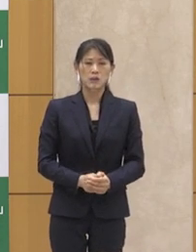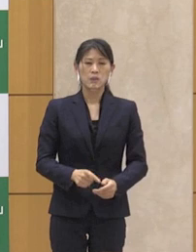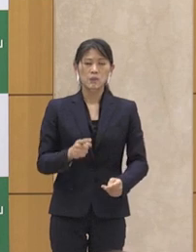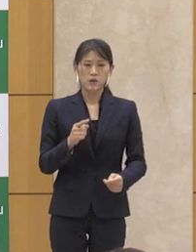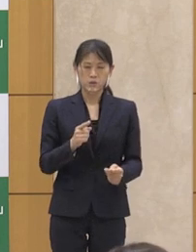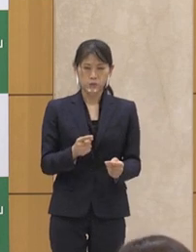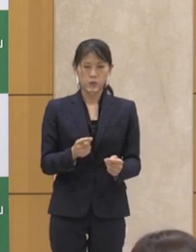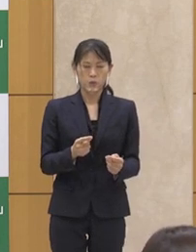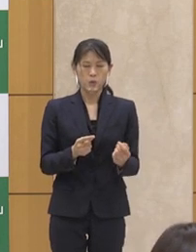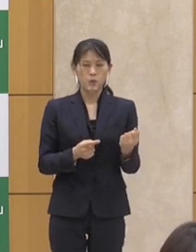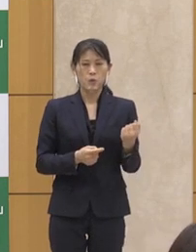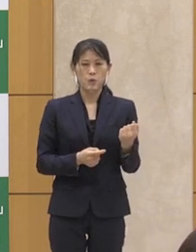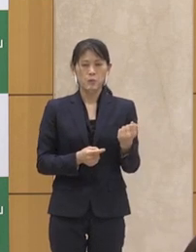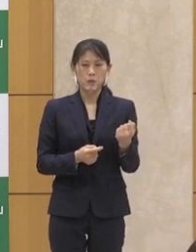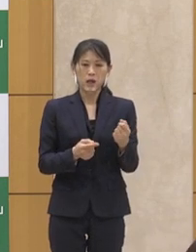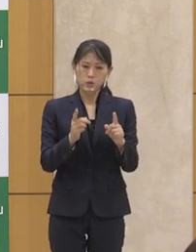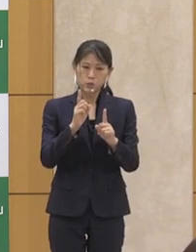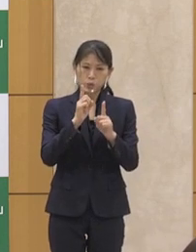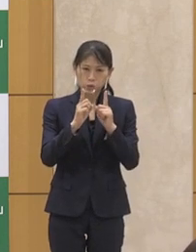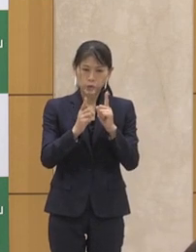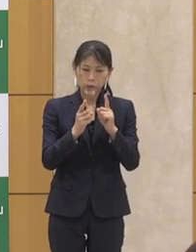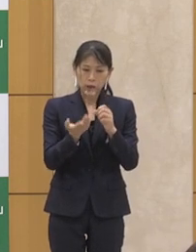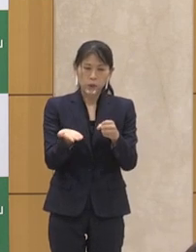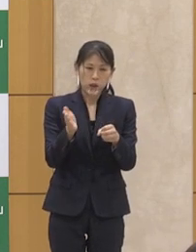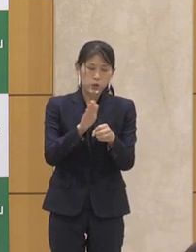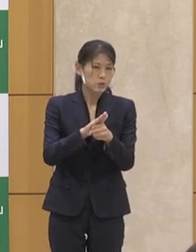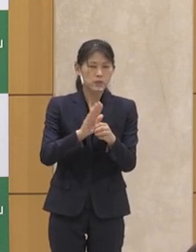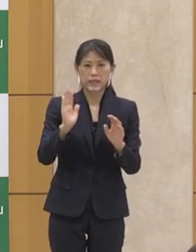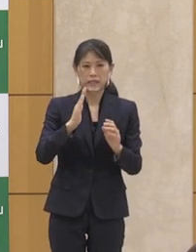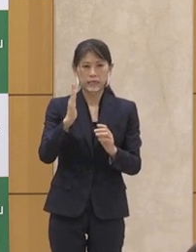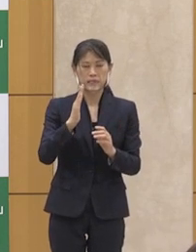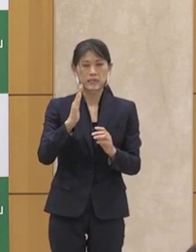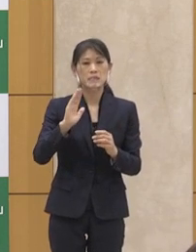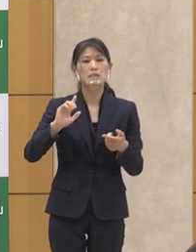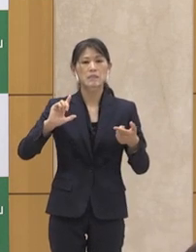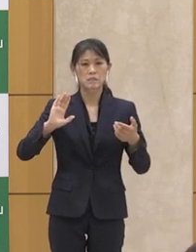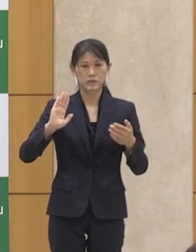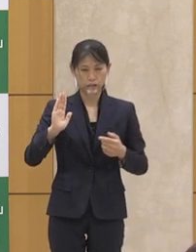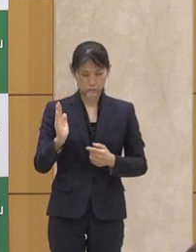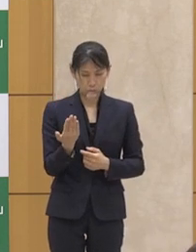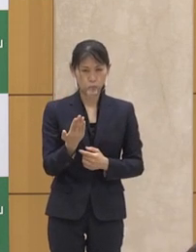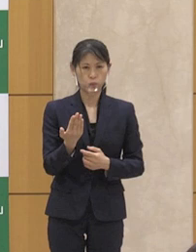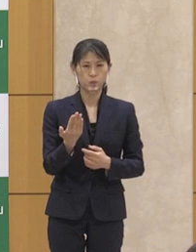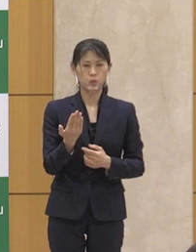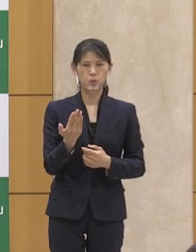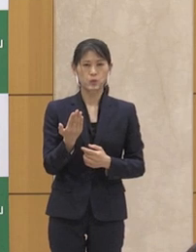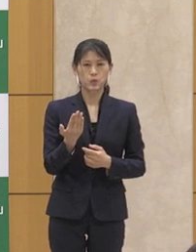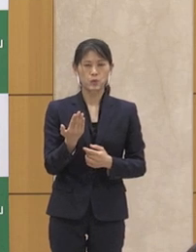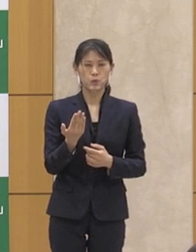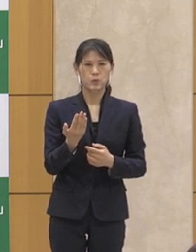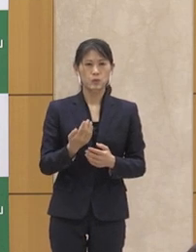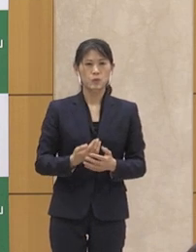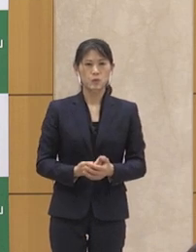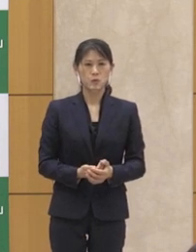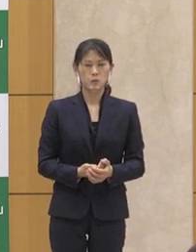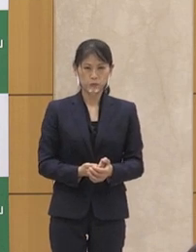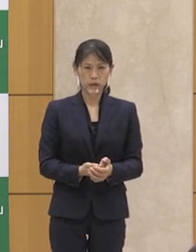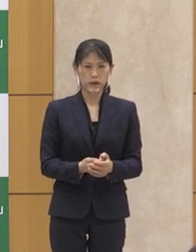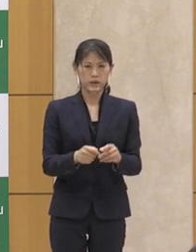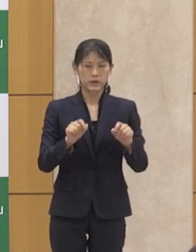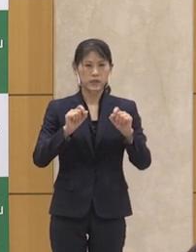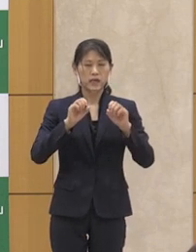本的にですね、この呼びかけていることを理解